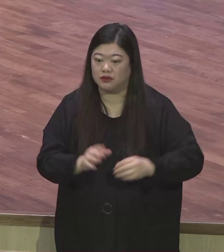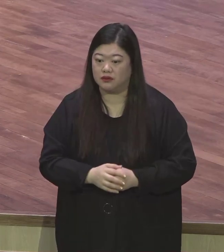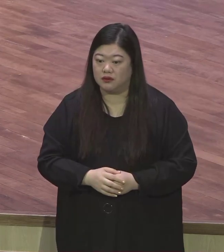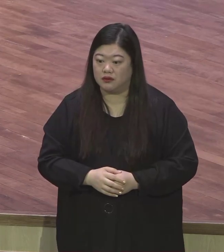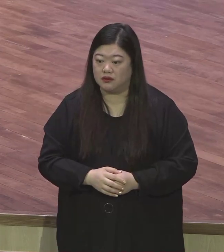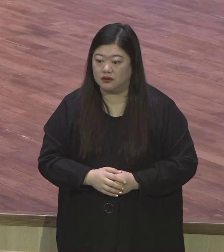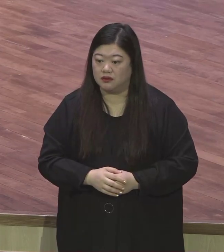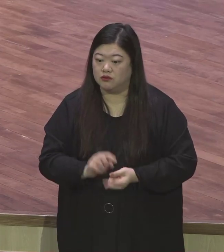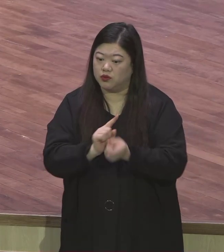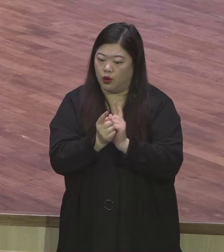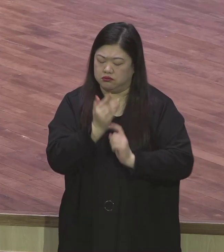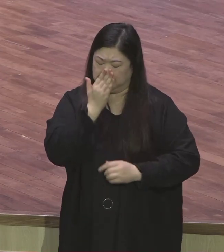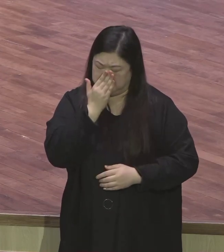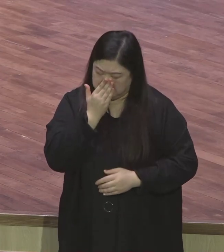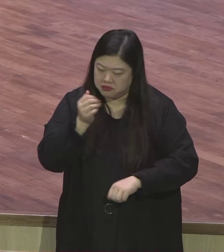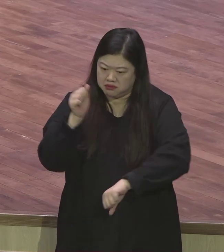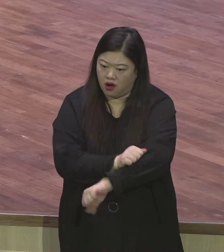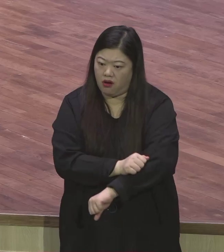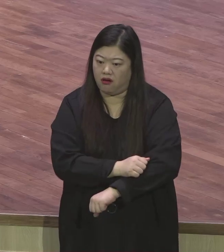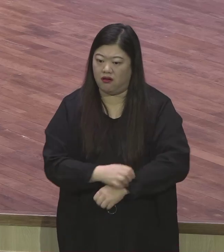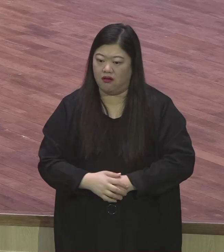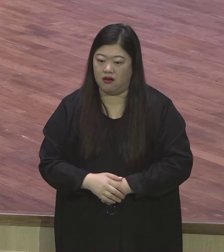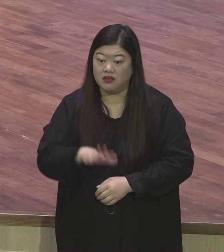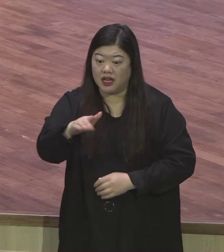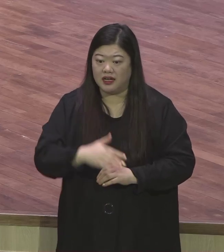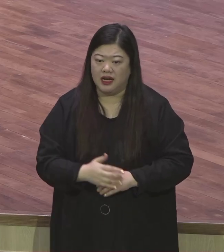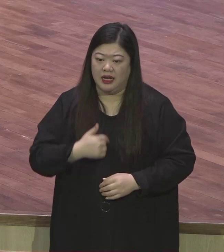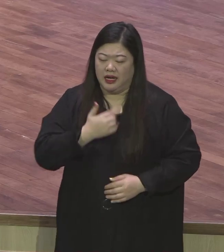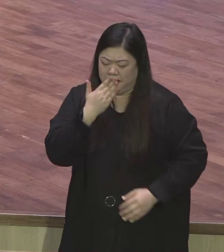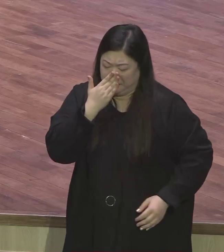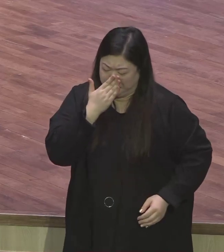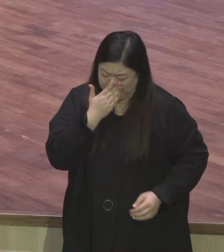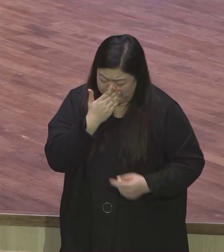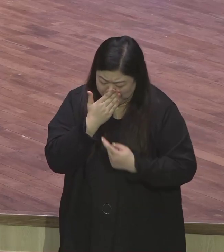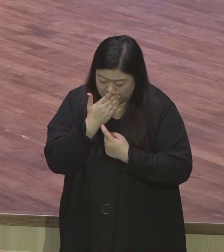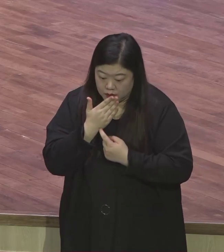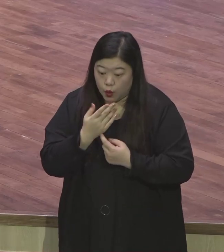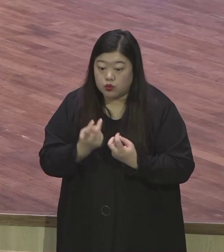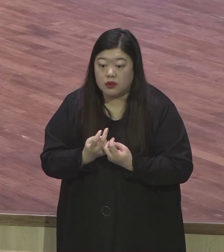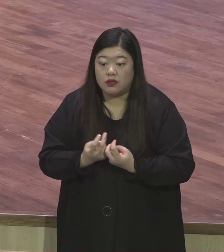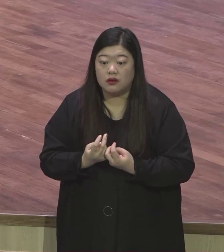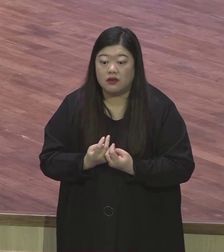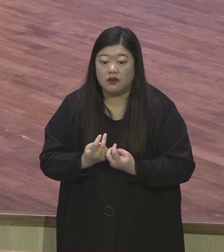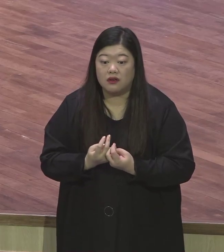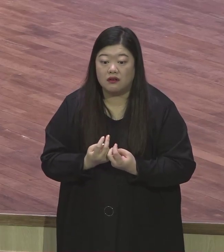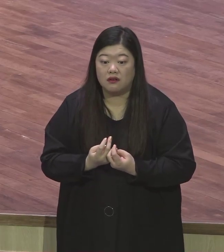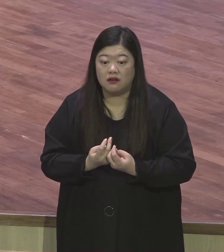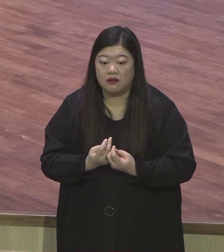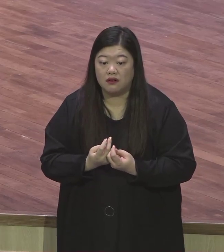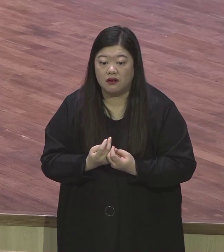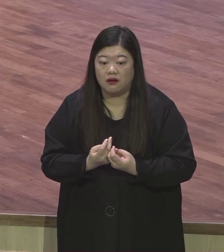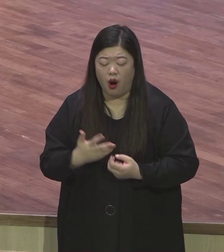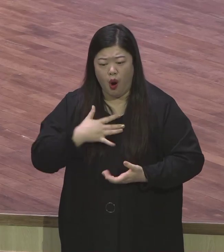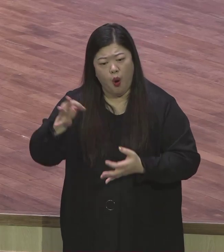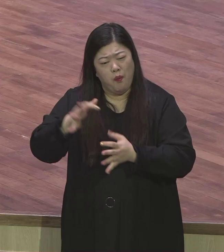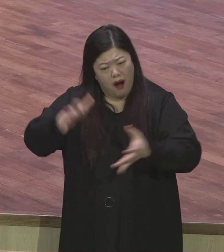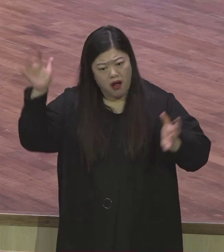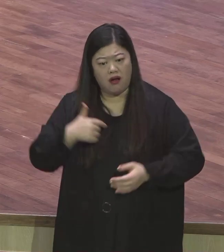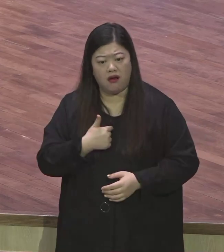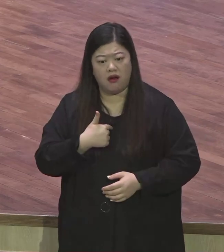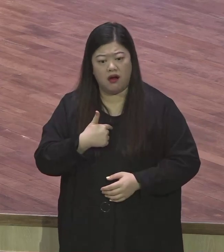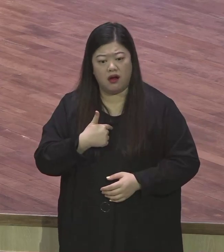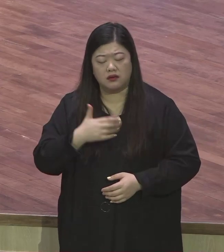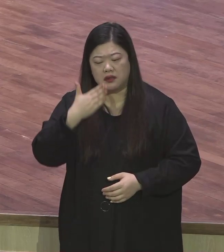그런데 나를 내려놓는 이 어려운 일을 어떻게 우리가 할 수가 있었을까요? 그 일을 그들이 어떻게 할 수가